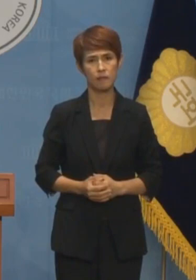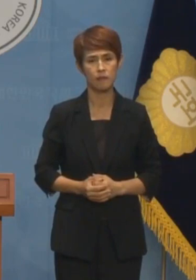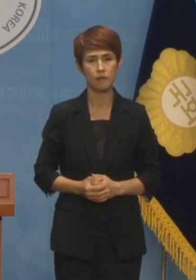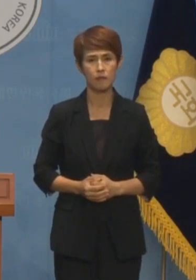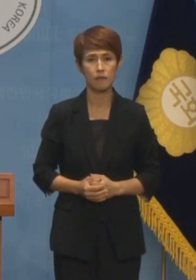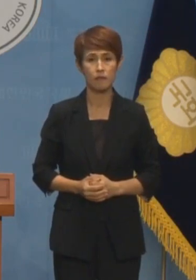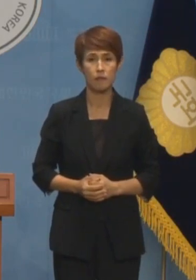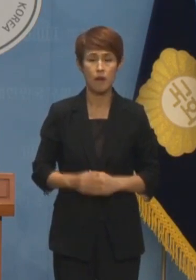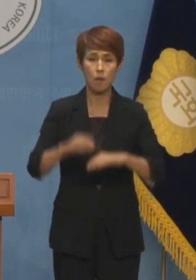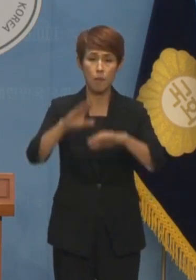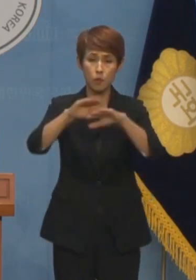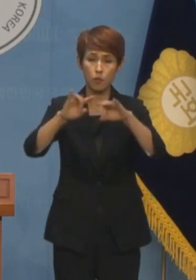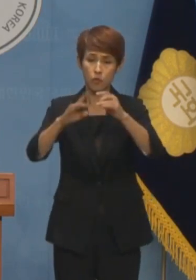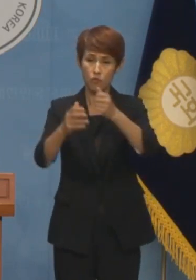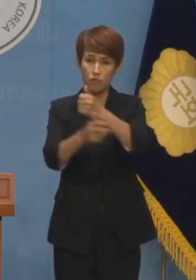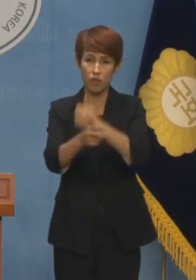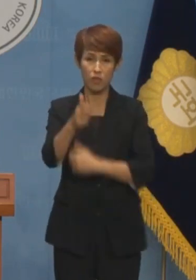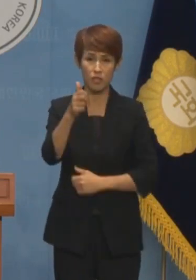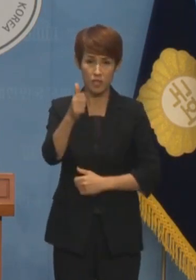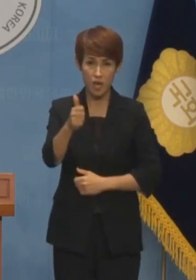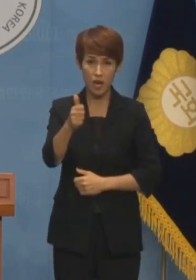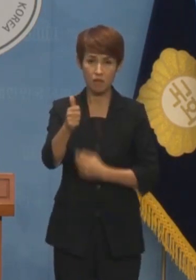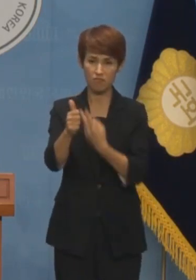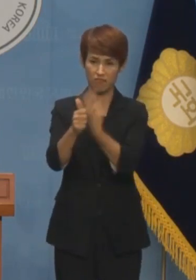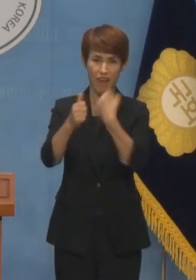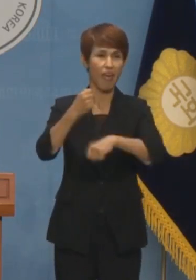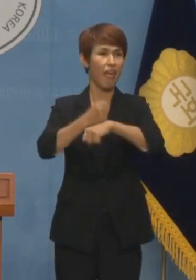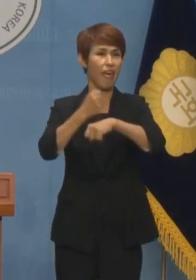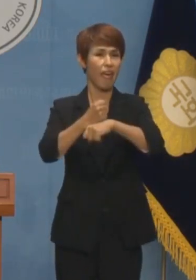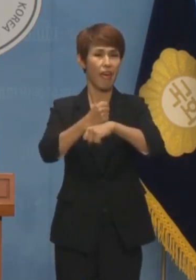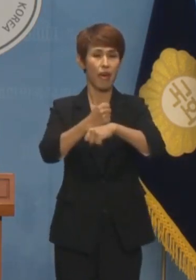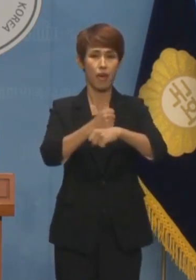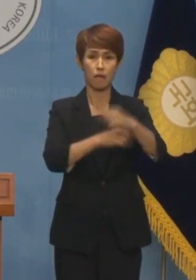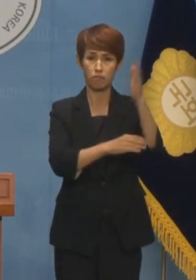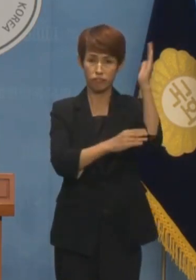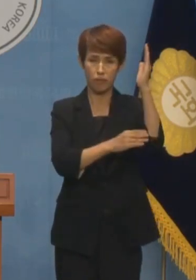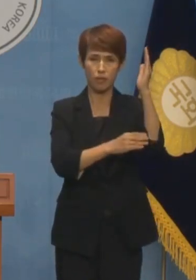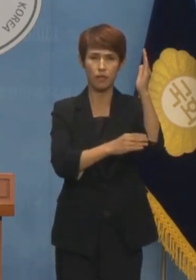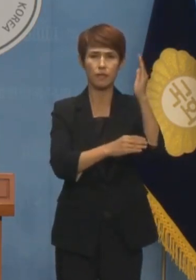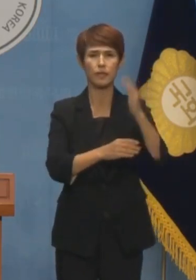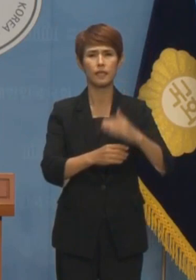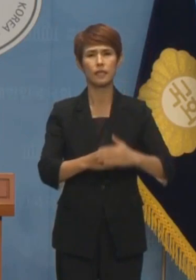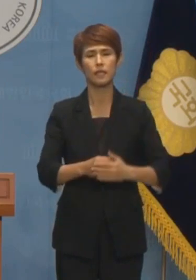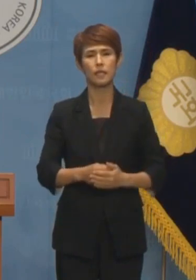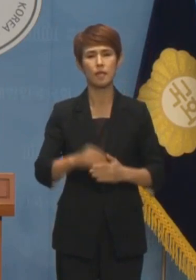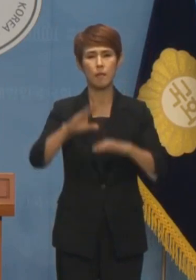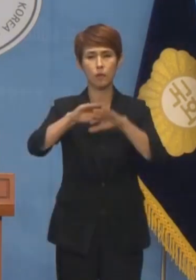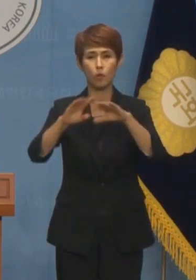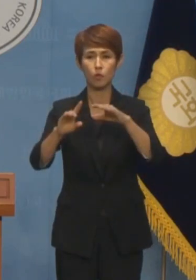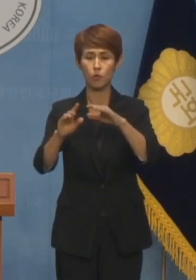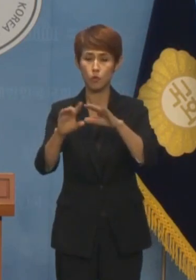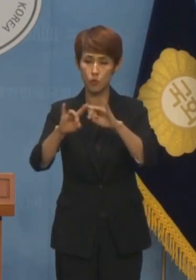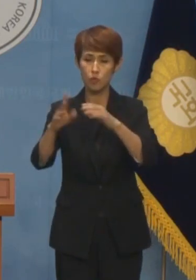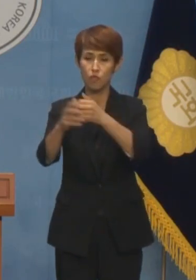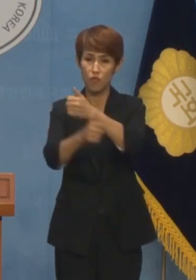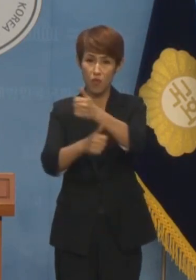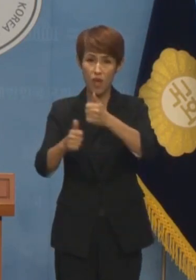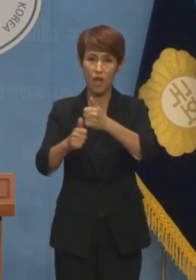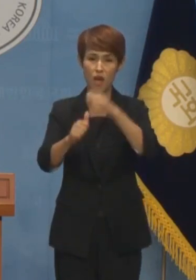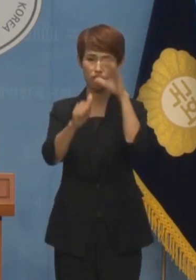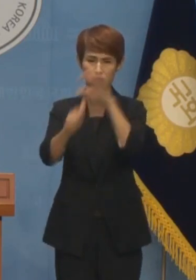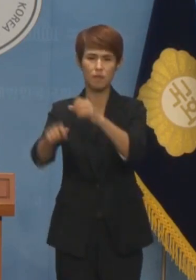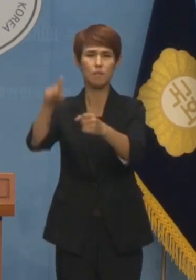이전 방통위원장들에 대한 탄핵을 남발하며 사실상 식물 방통위로 전락시킨 거